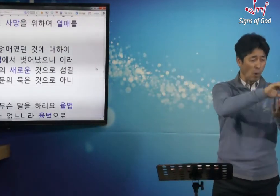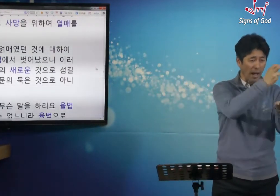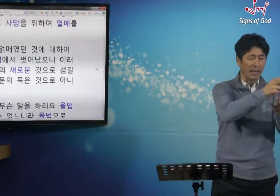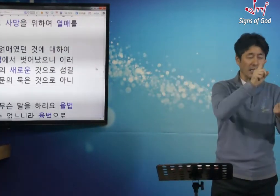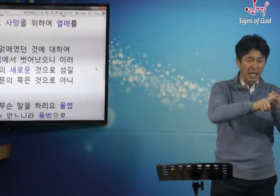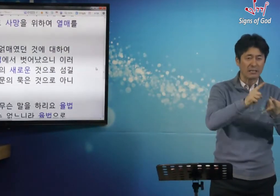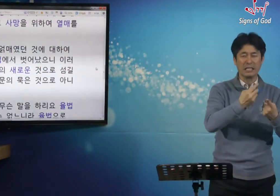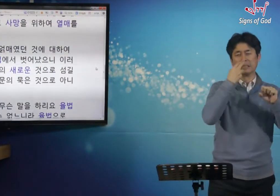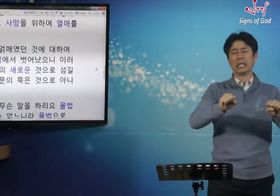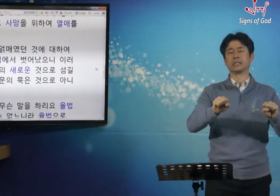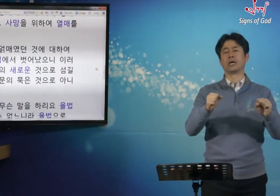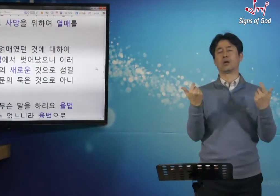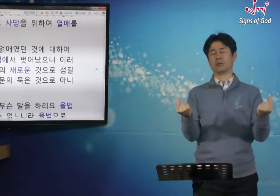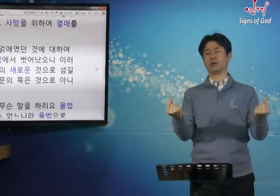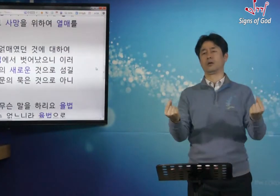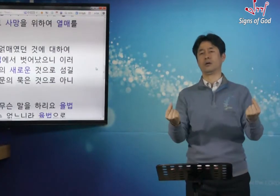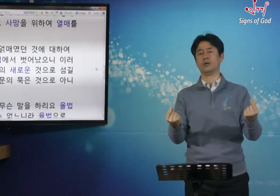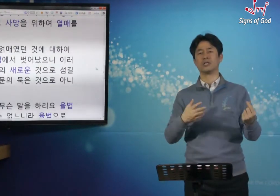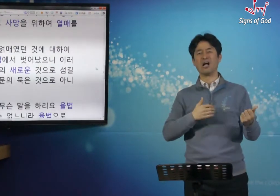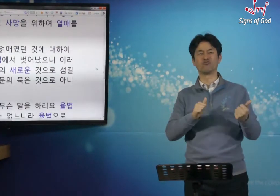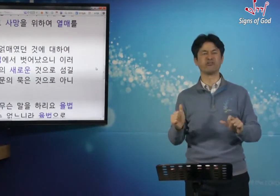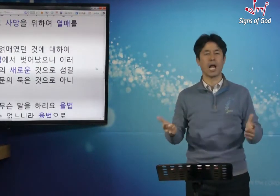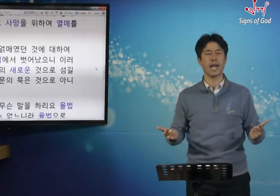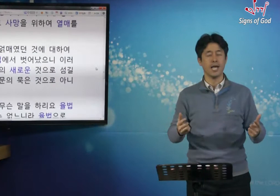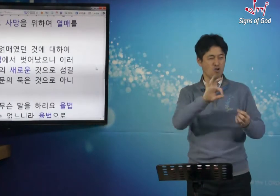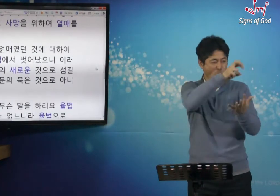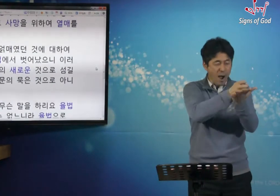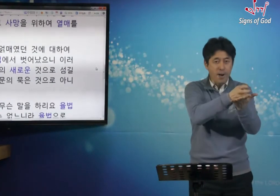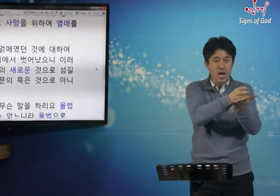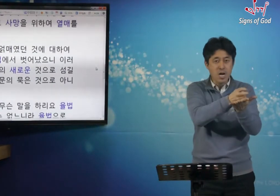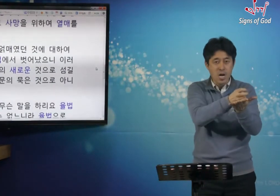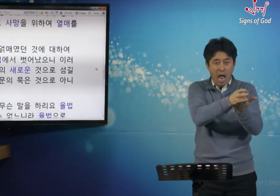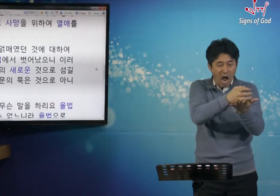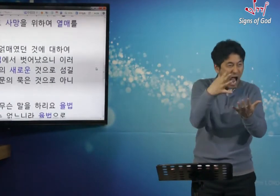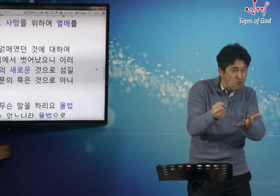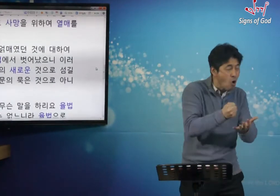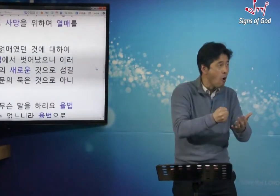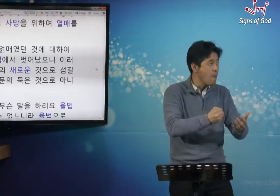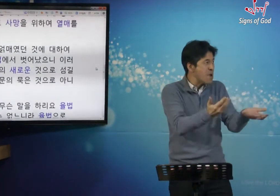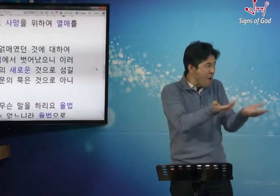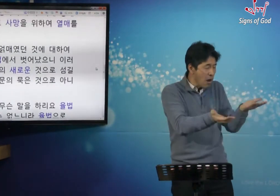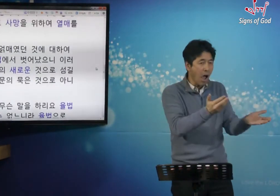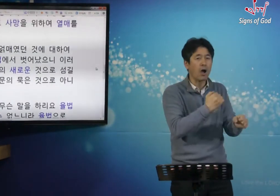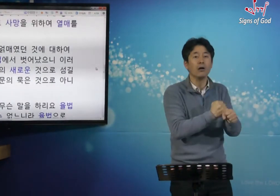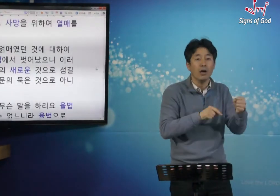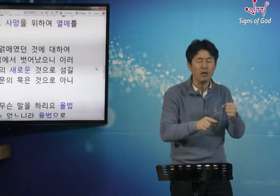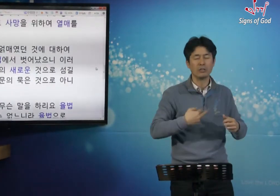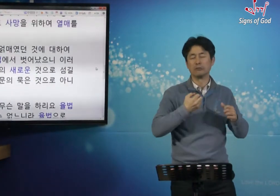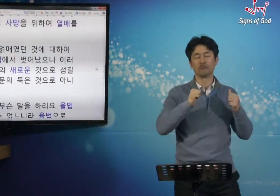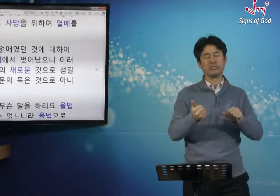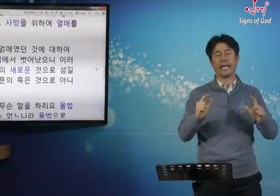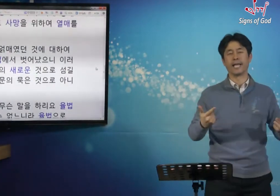너무나 그런 것들을 이야기하고 법적인 것으로 막 비판하면서